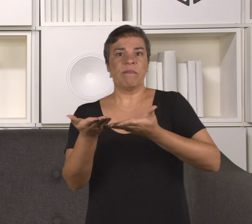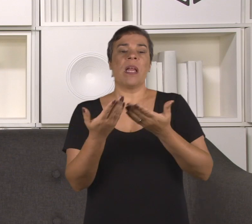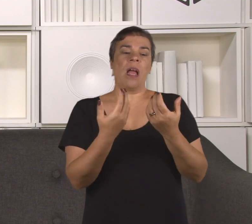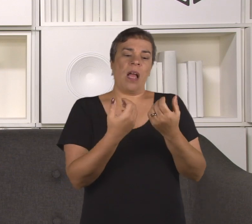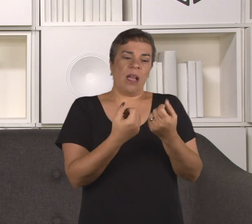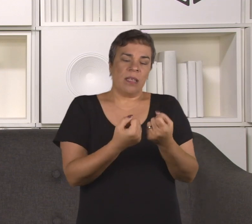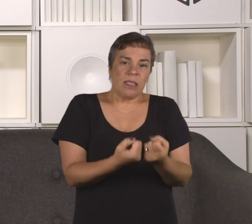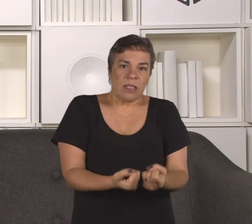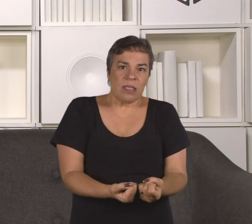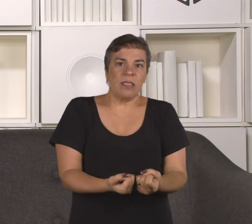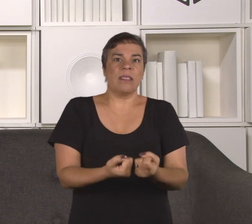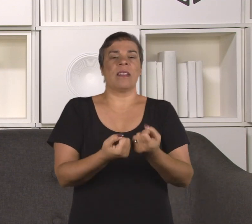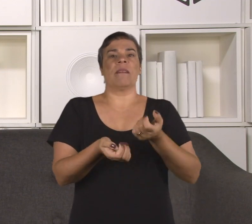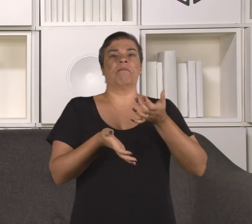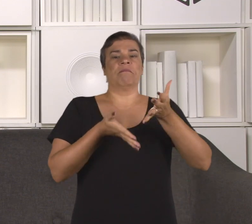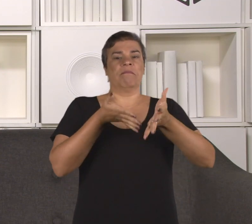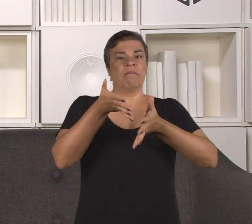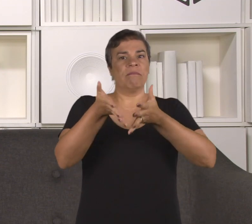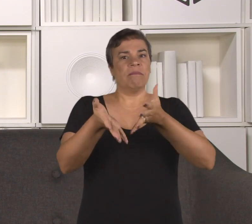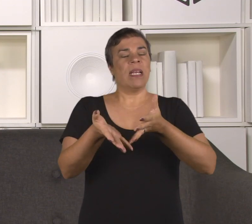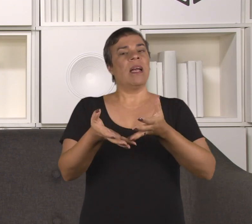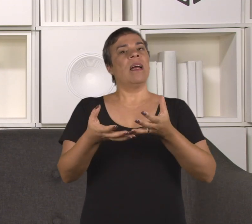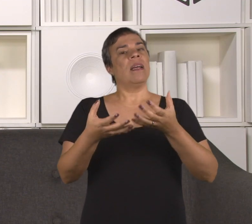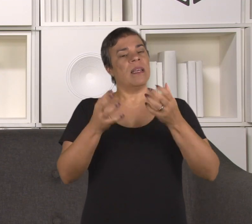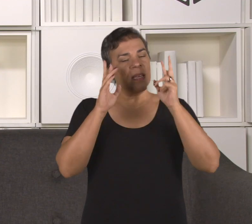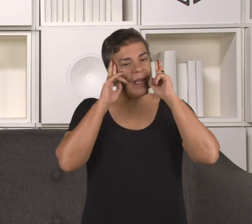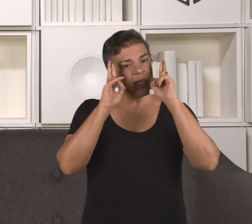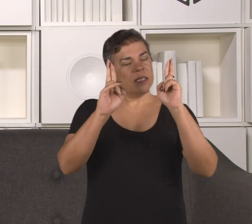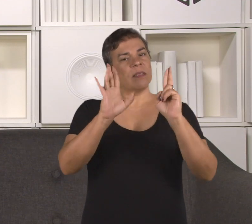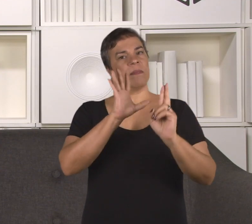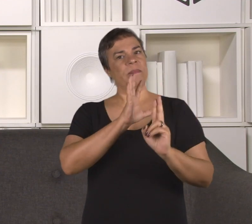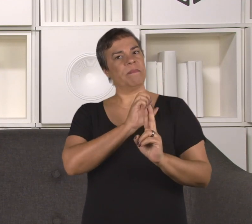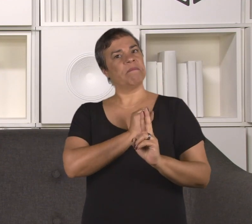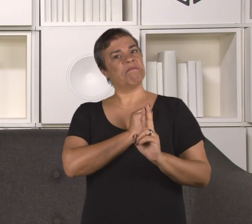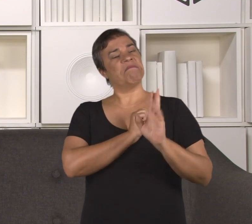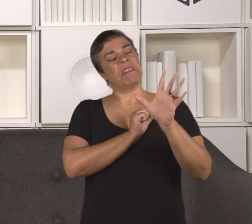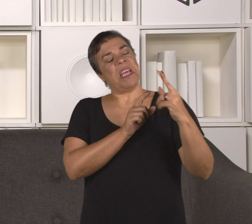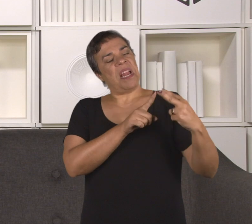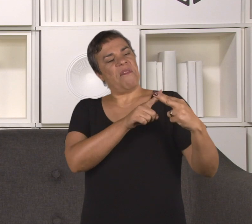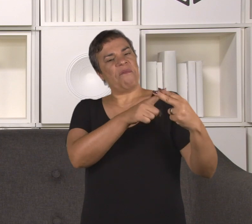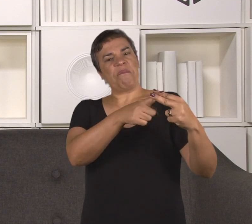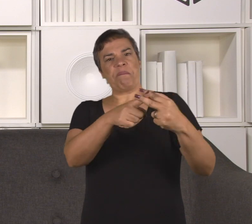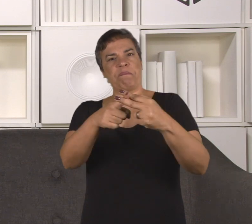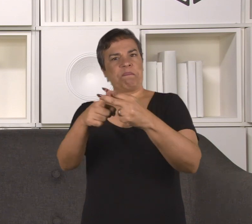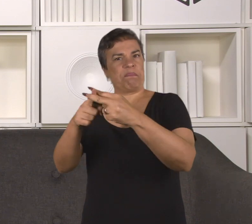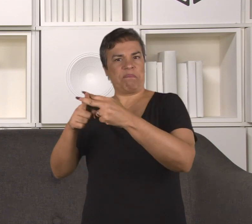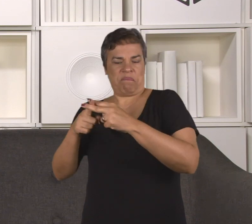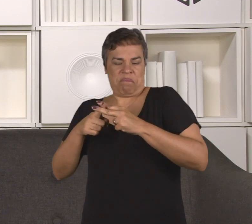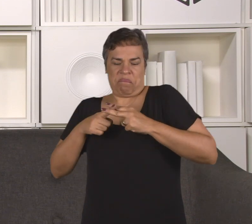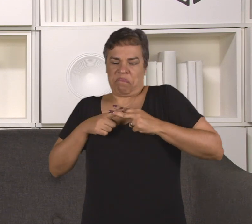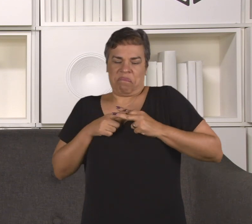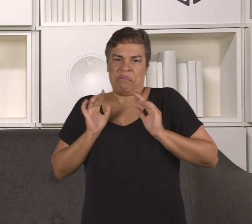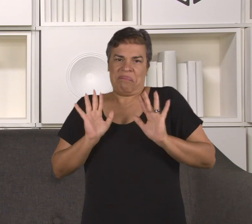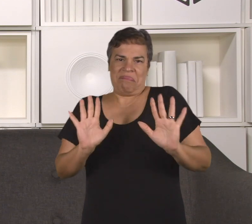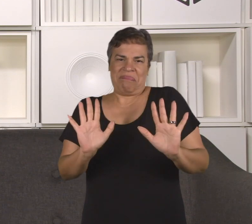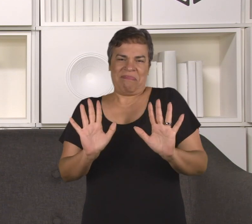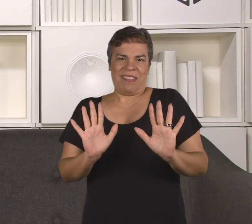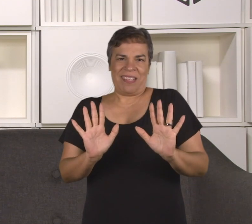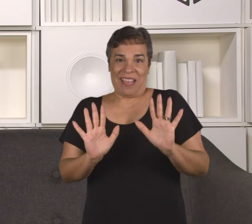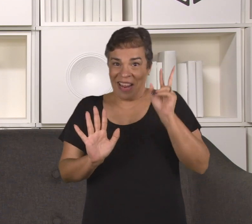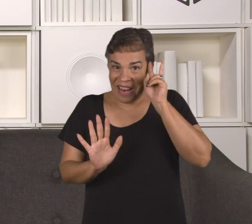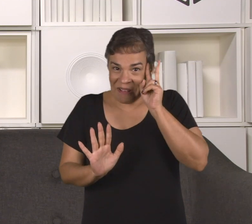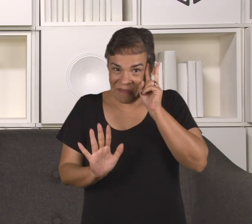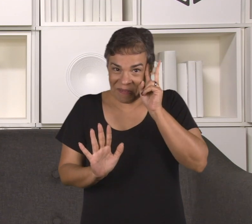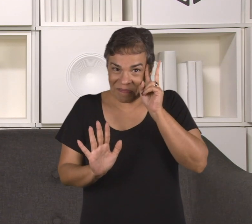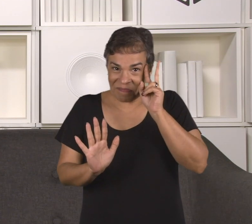acolhimento, usa a nossa escuta amorosa para fazer o que ele tem que fazer na vida de cada um de nós. Então, não se esqueça, as